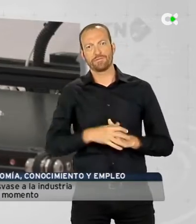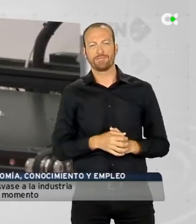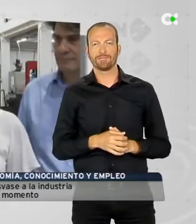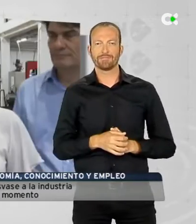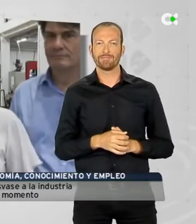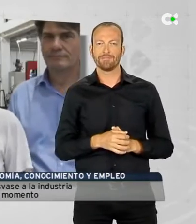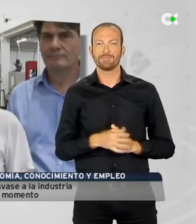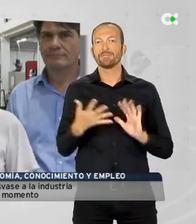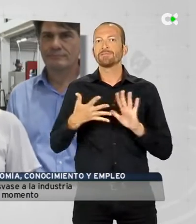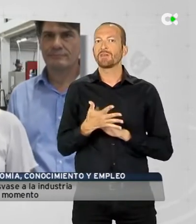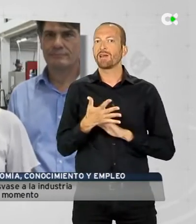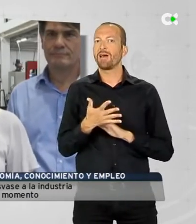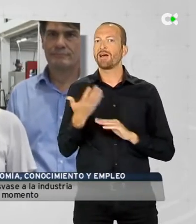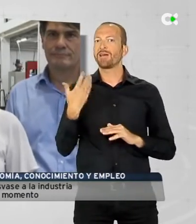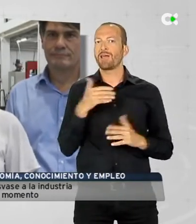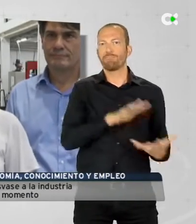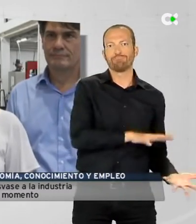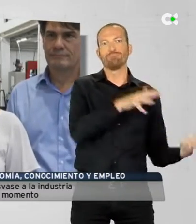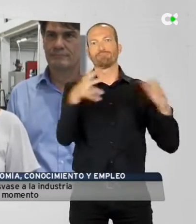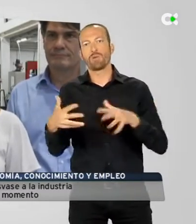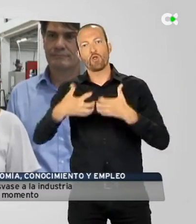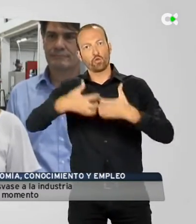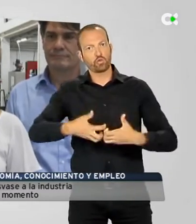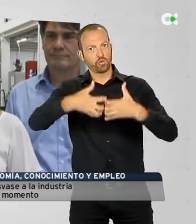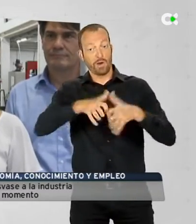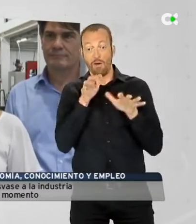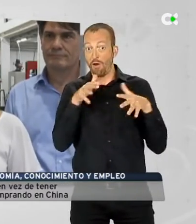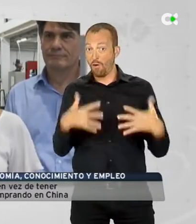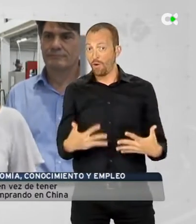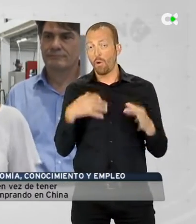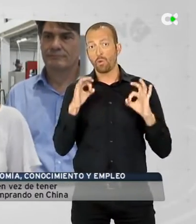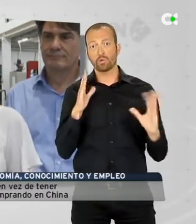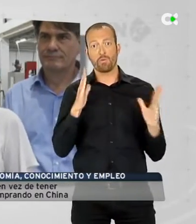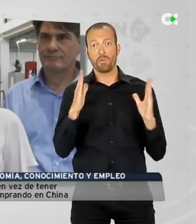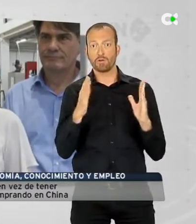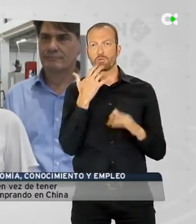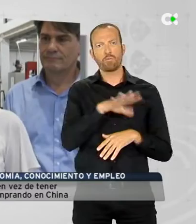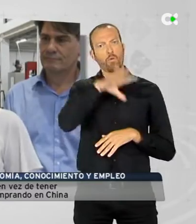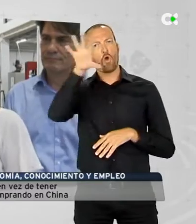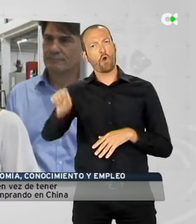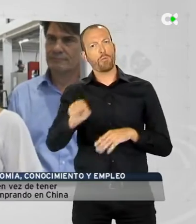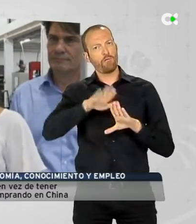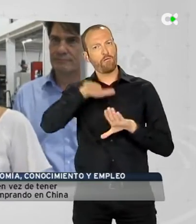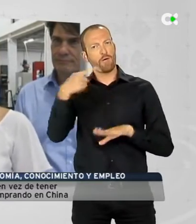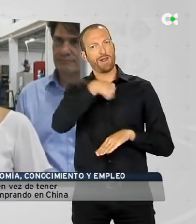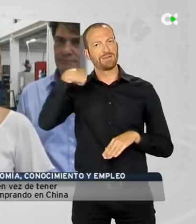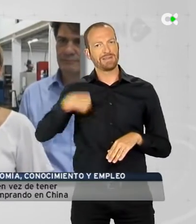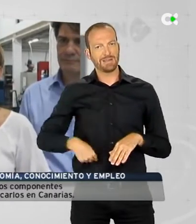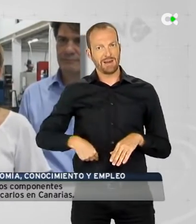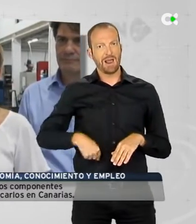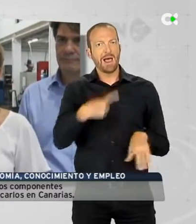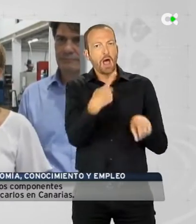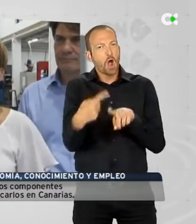ese trasvase a la industria en un momento en el que, en vez de tener que estar comprando en China